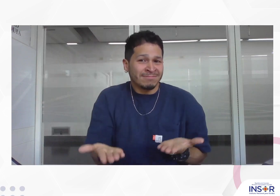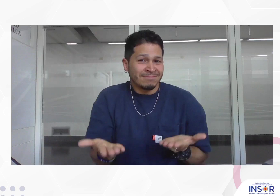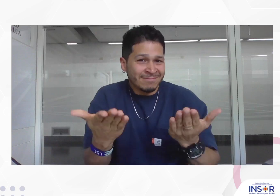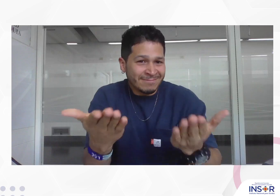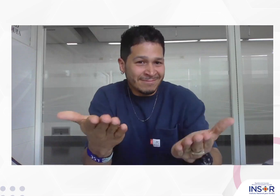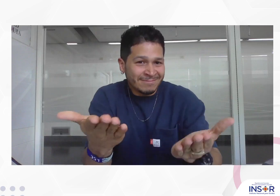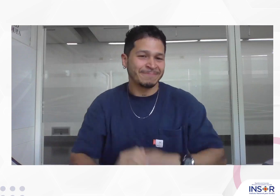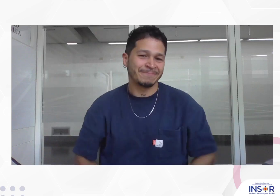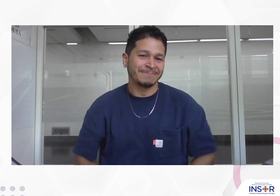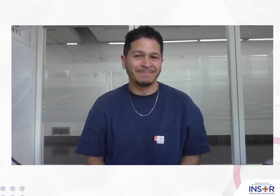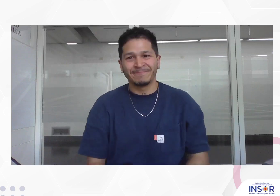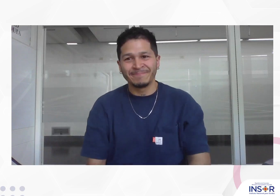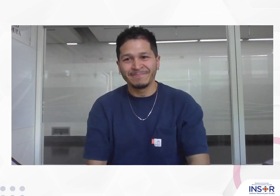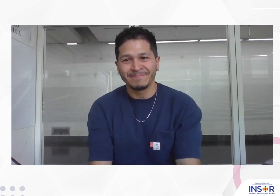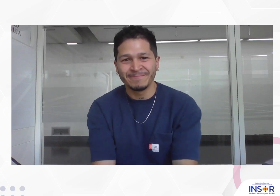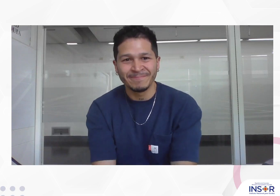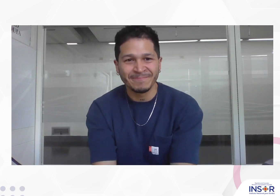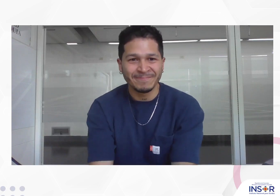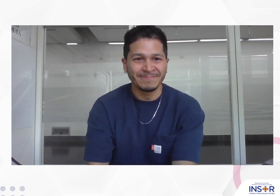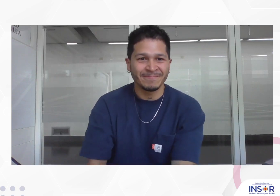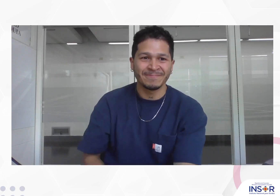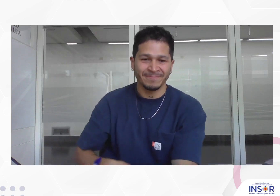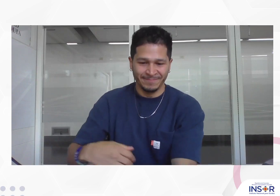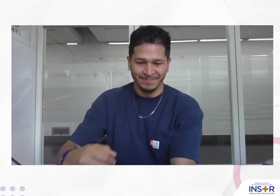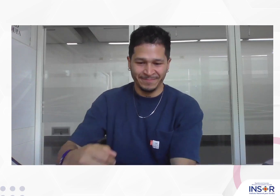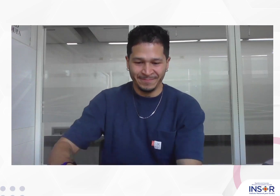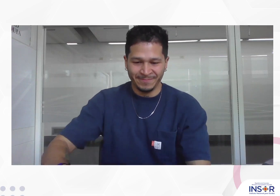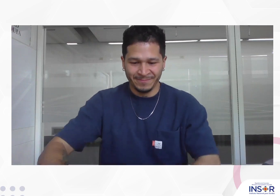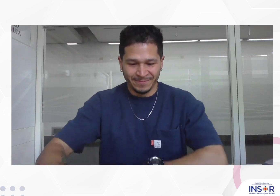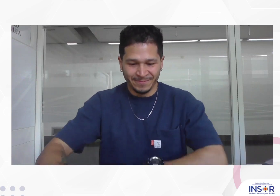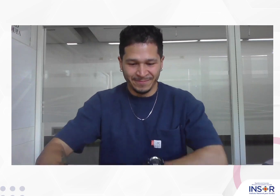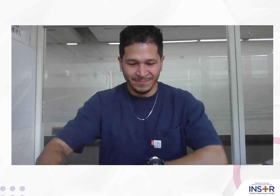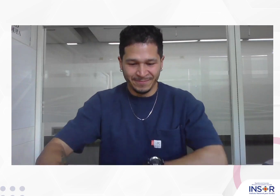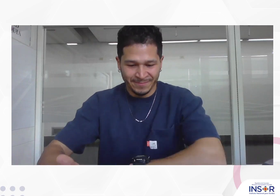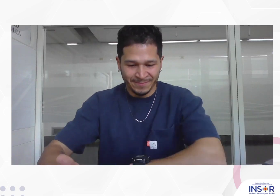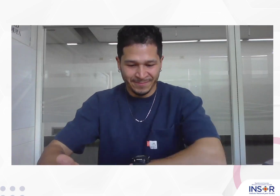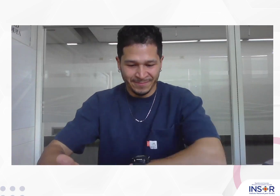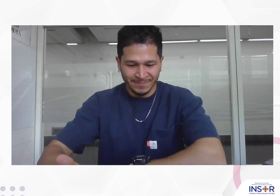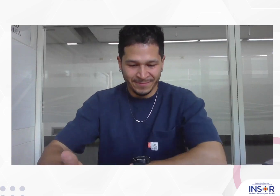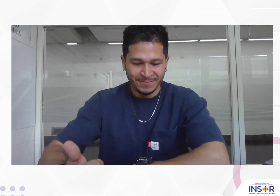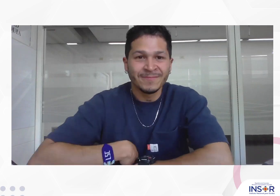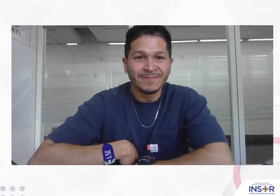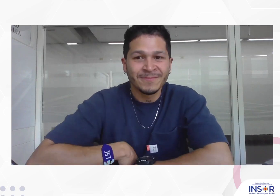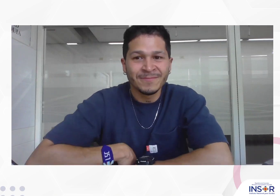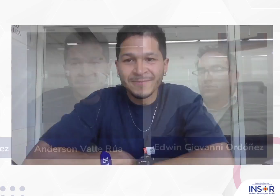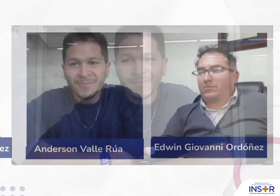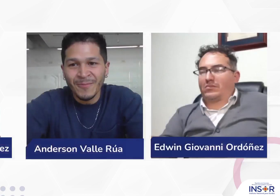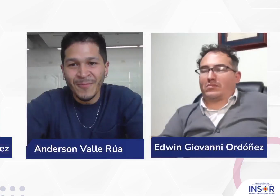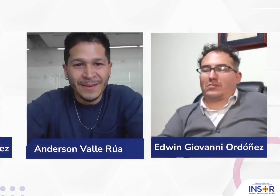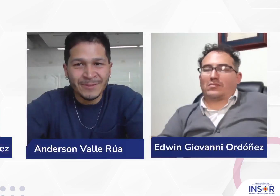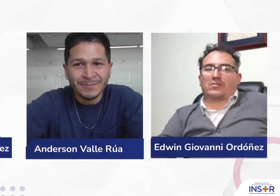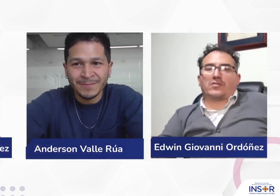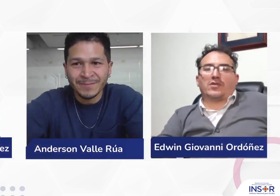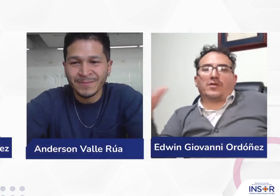de comunidades sordas que se reúnen en torno a una bandera, que es la bandera de las lenguas de señas.